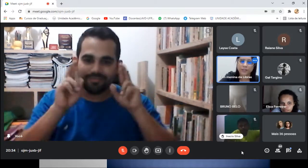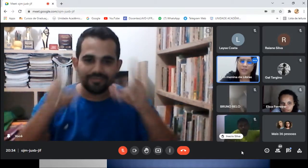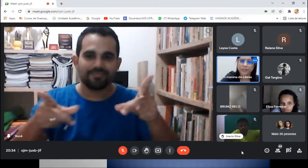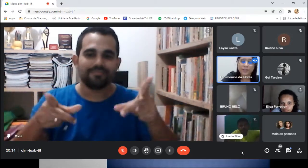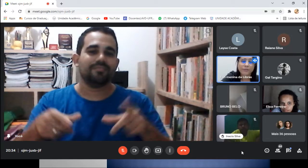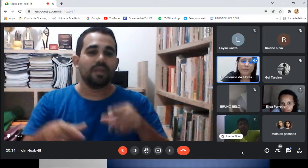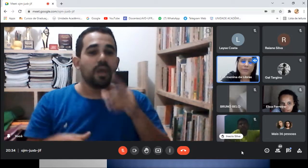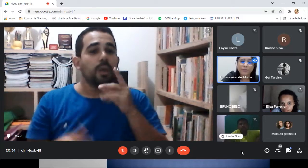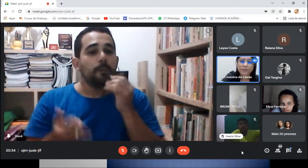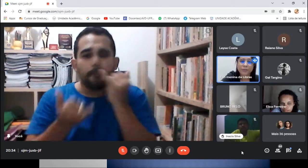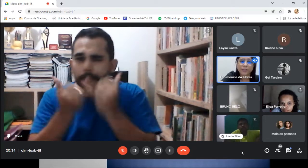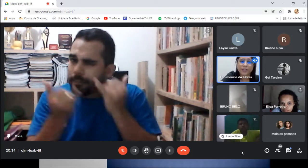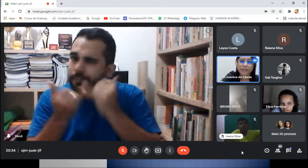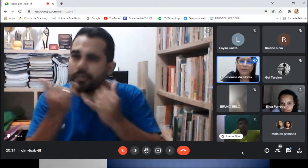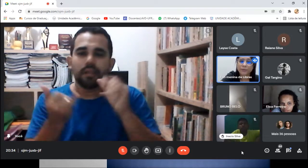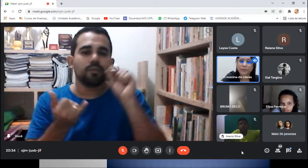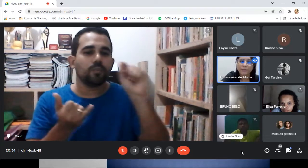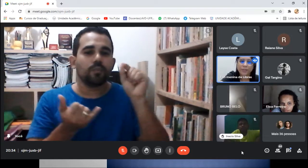E isso só foi a mudança do movimento.